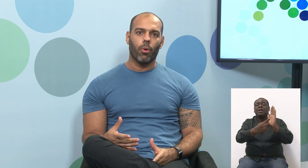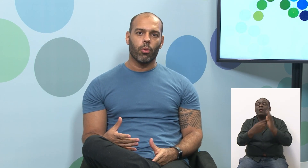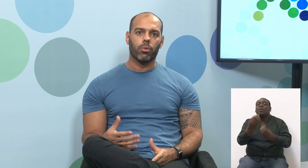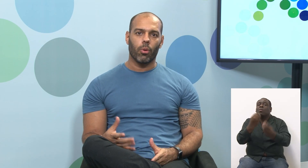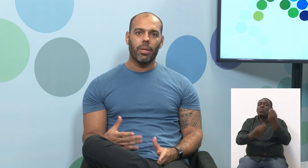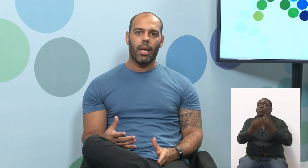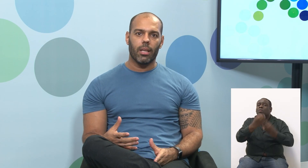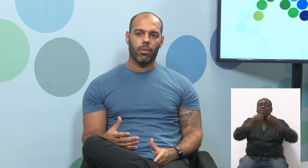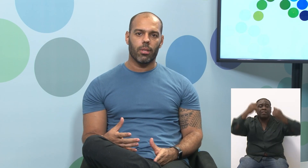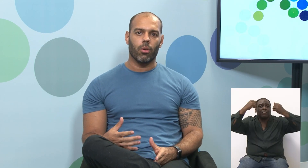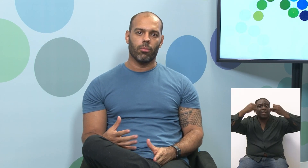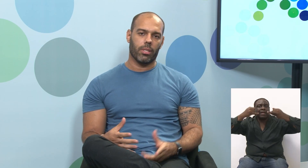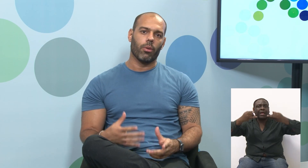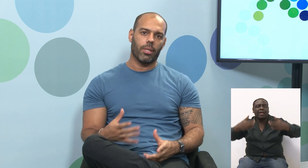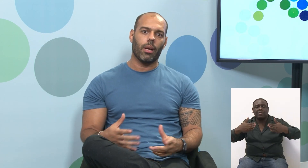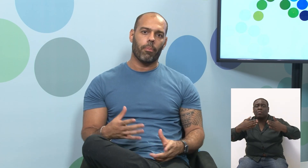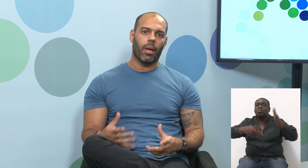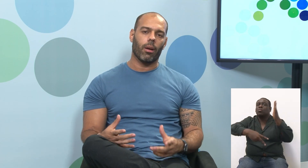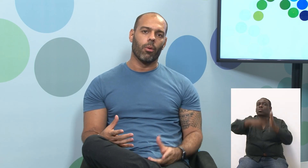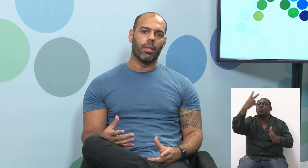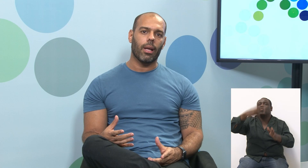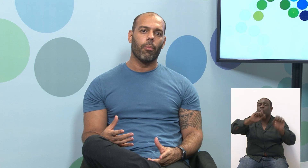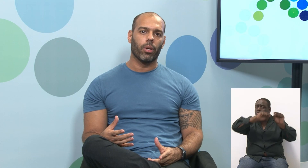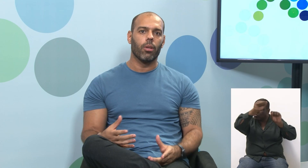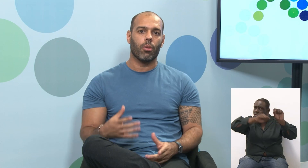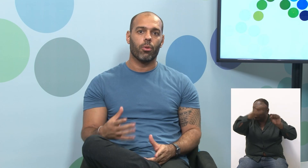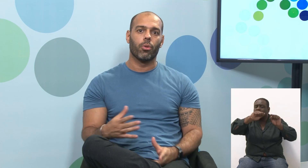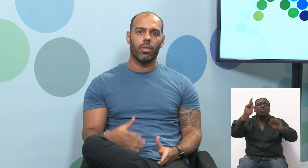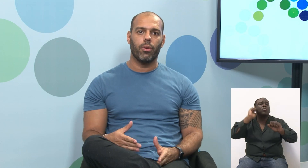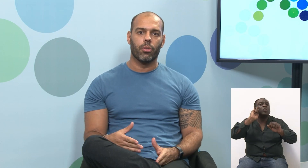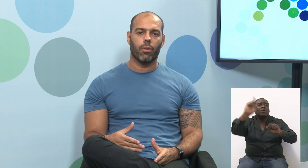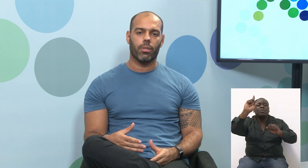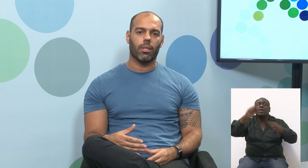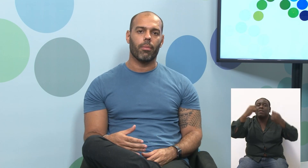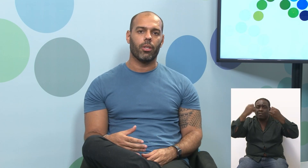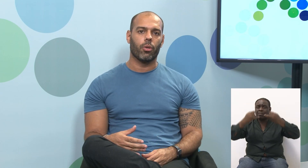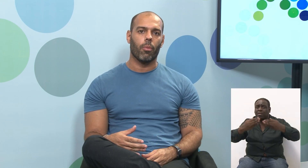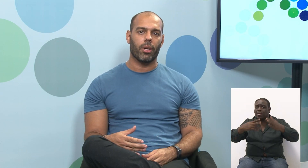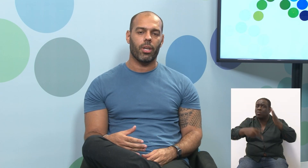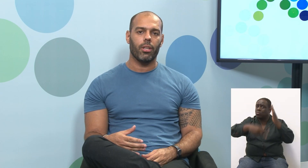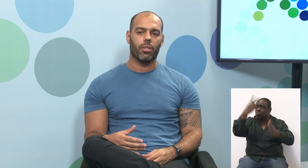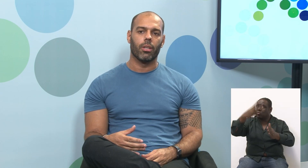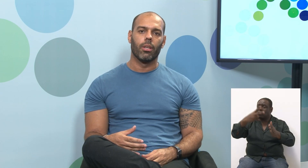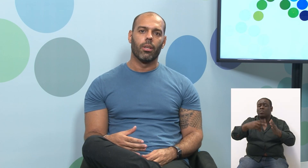um pouco sobre eles. Você consegue comentar um pouquinho sobre os dois vídeos que você também indicou pra gente?